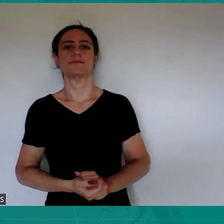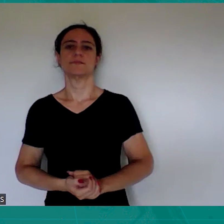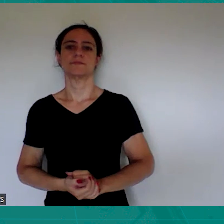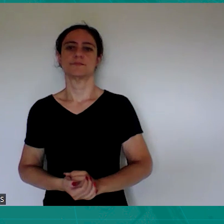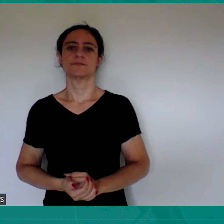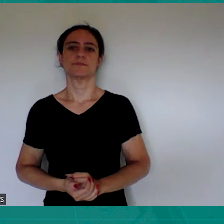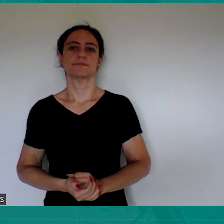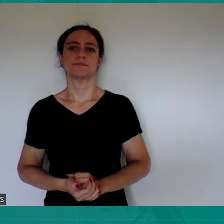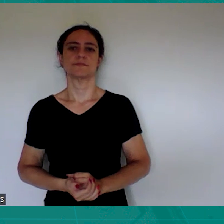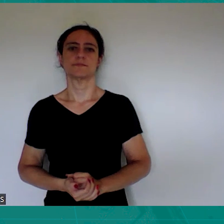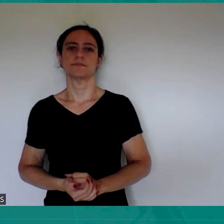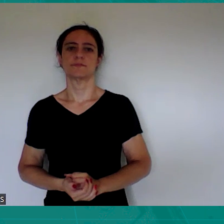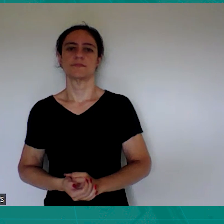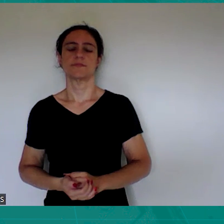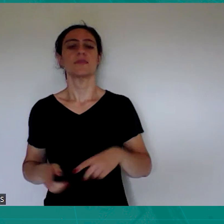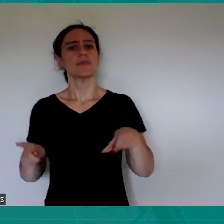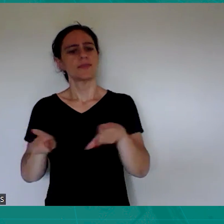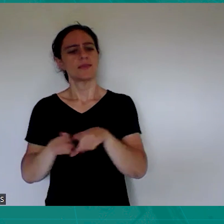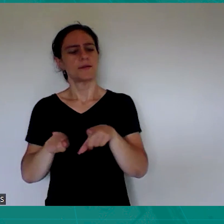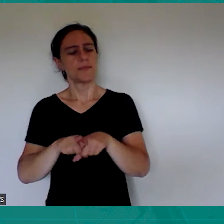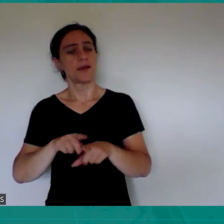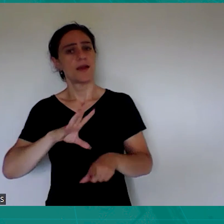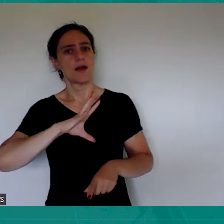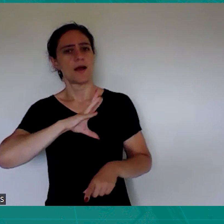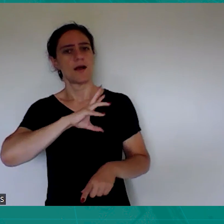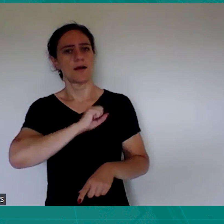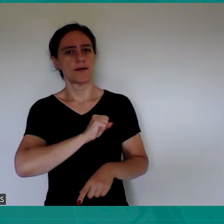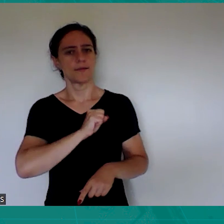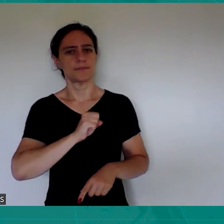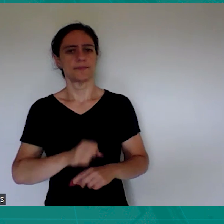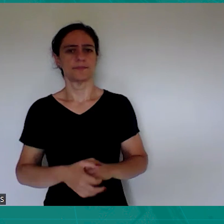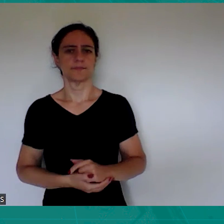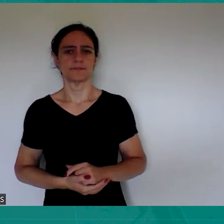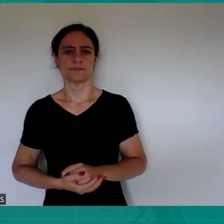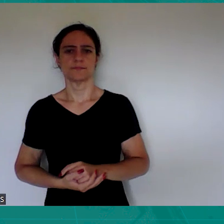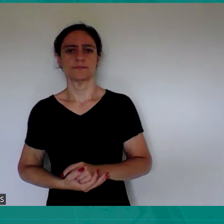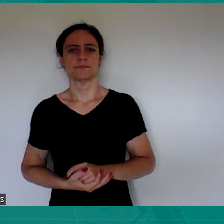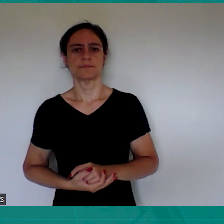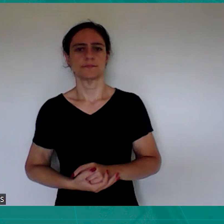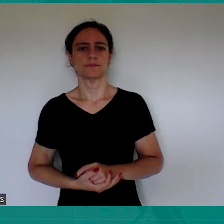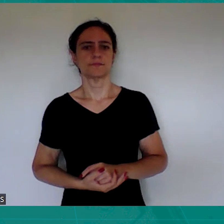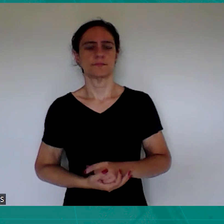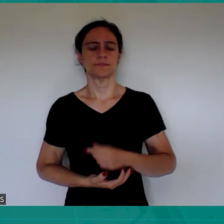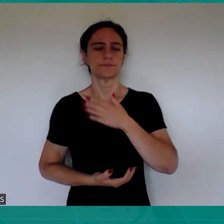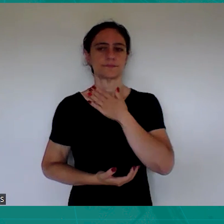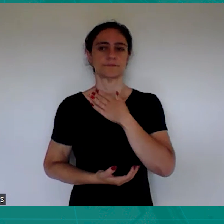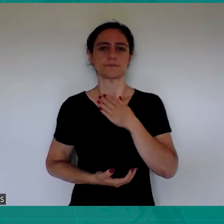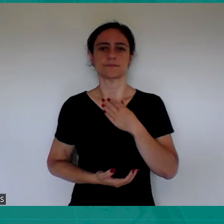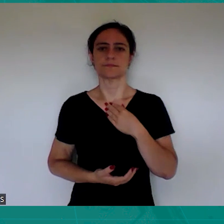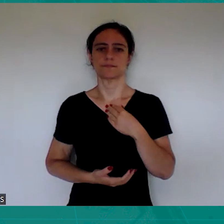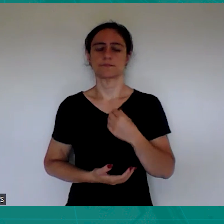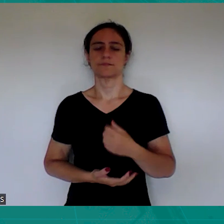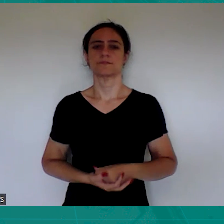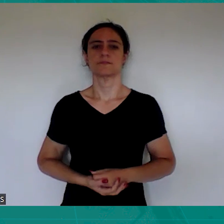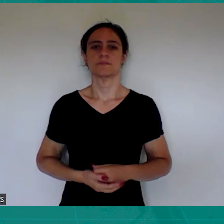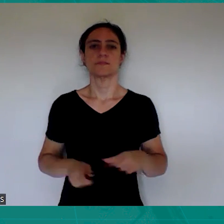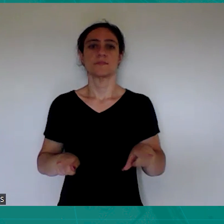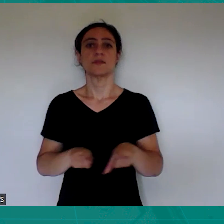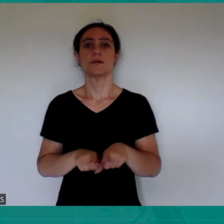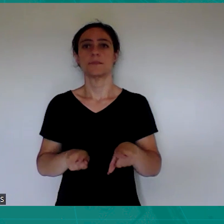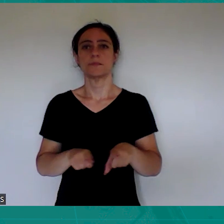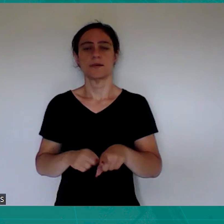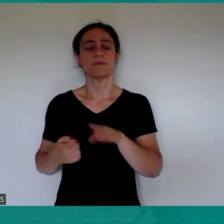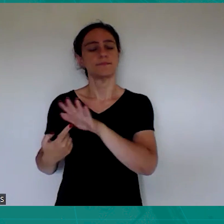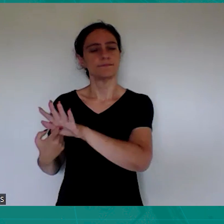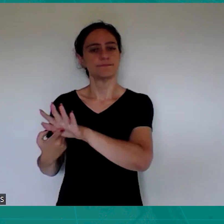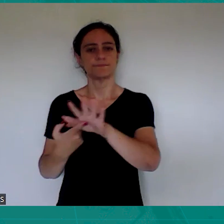e eu também o amarei e me manifestarei, né, o Pai amará, né, eu também o amarei e me manifestarei